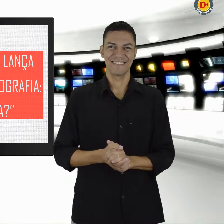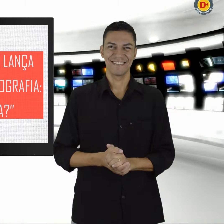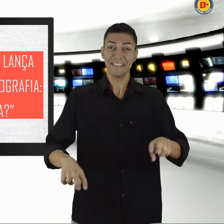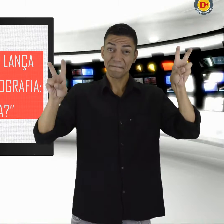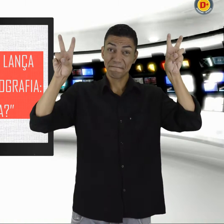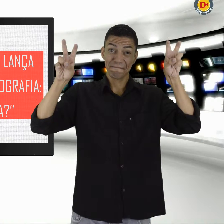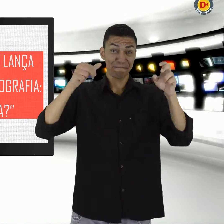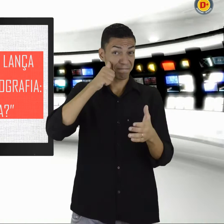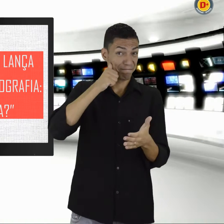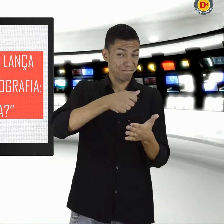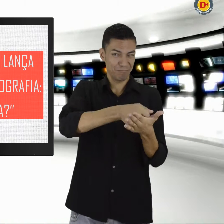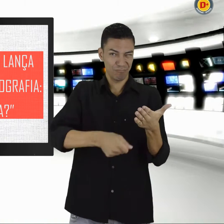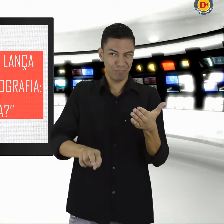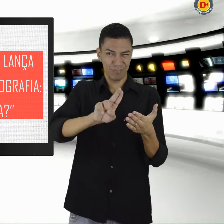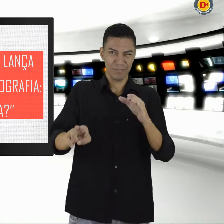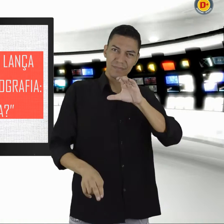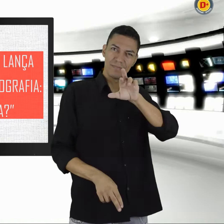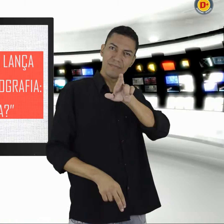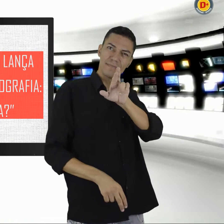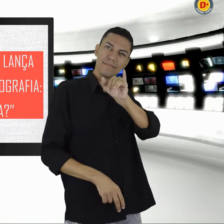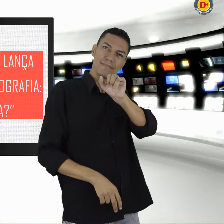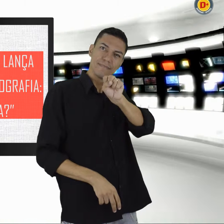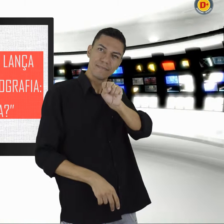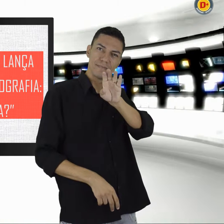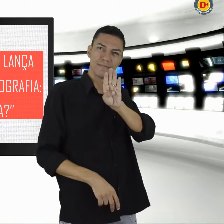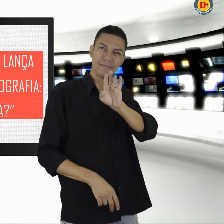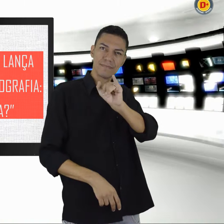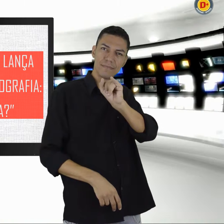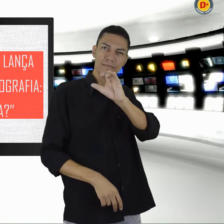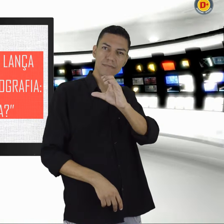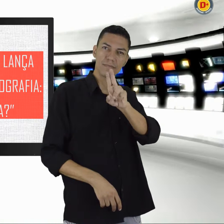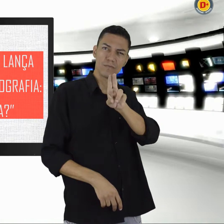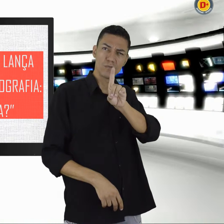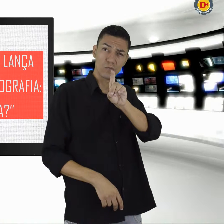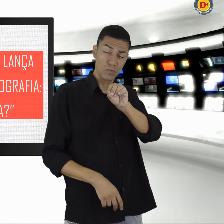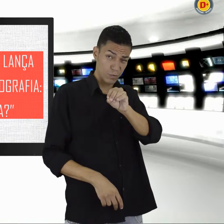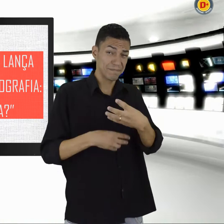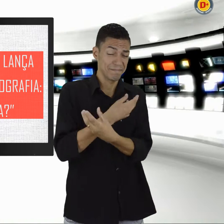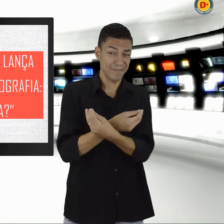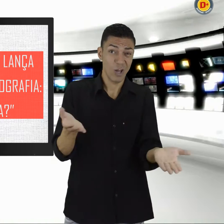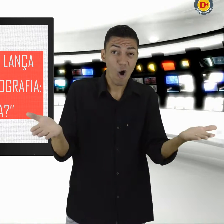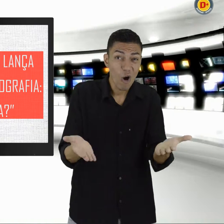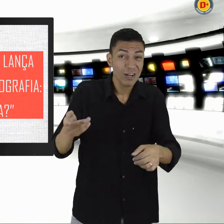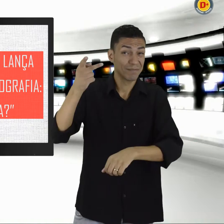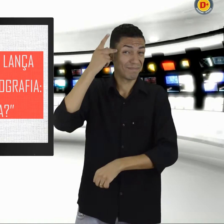A escritora Cris Bicudo lança hoje em São Paulo a sua biografia. Quem é essa tagarela?